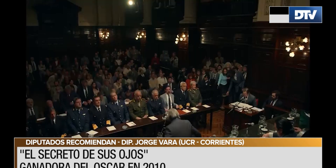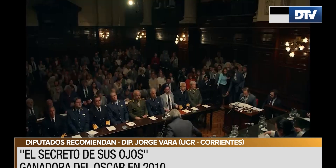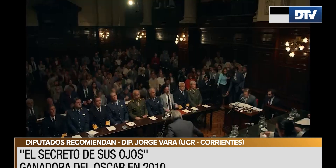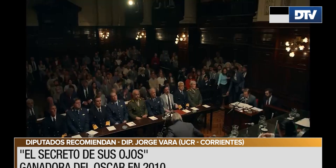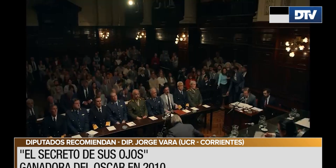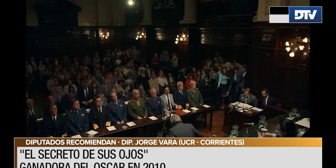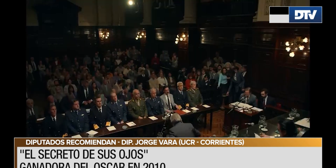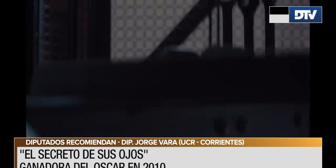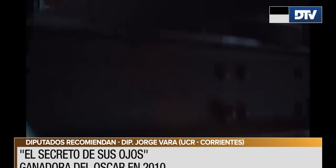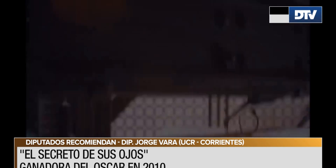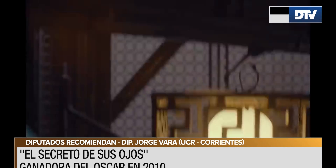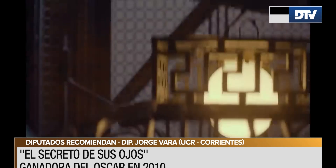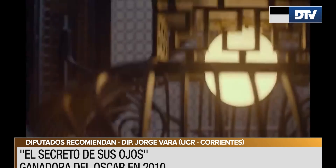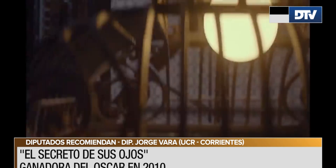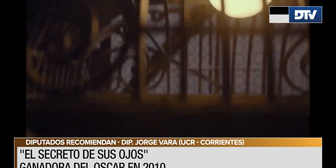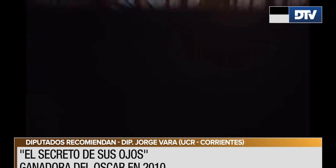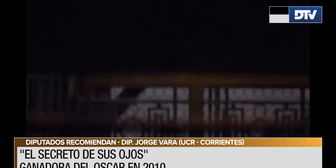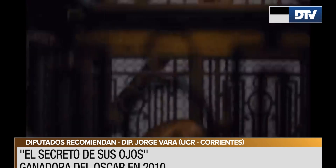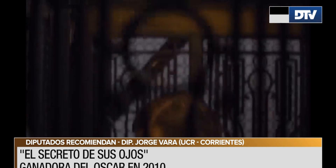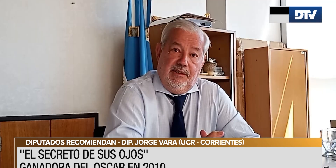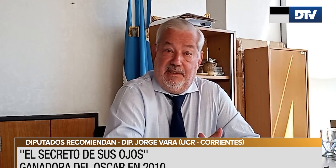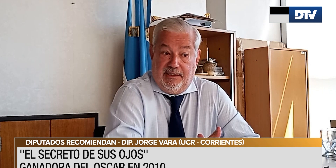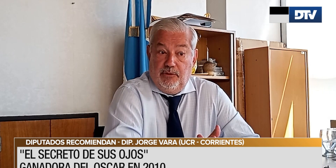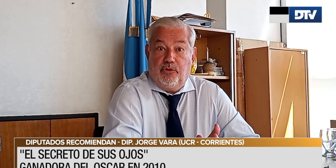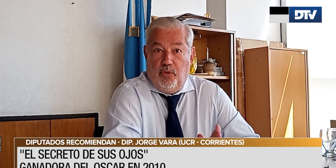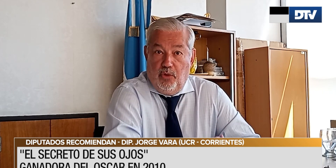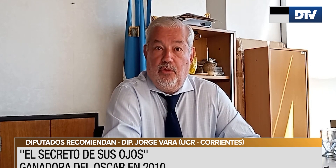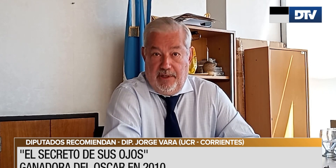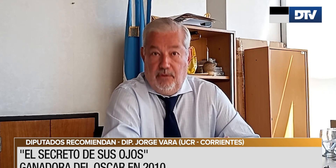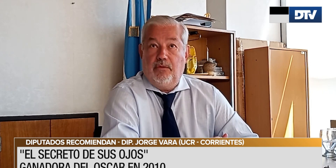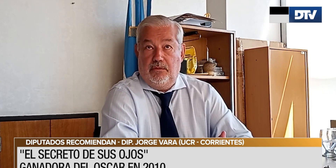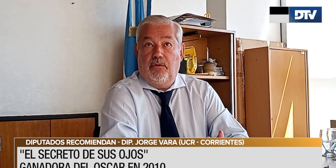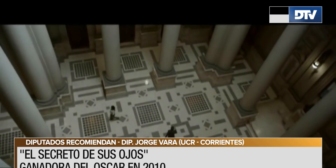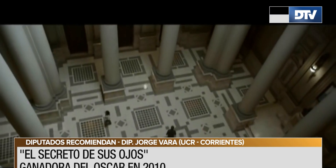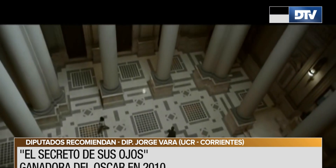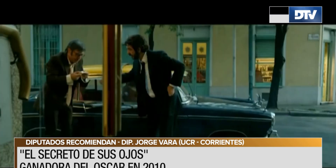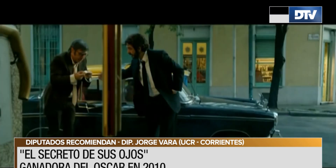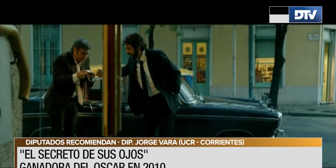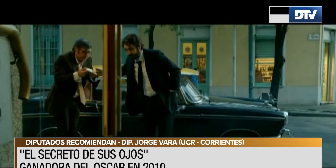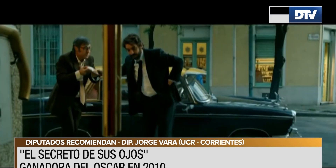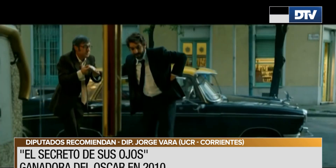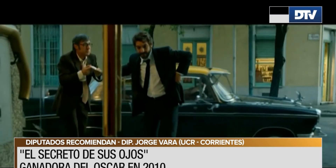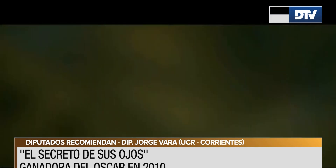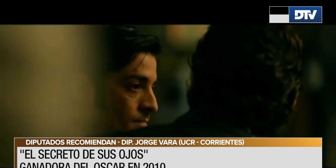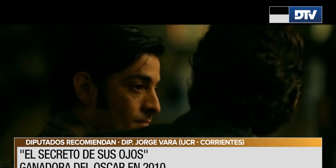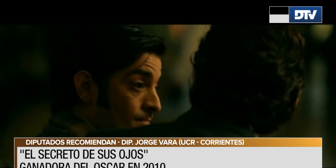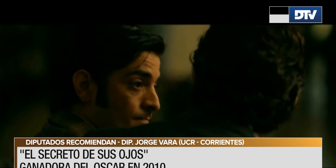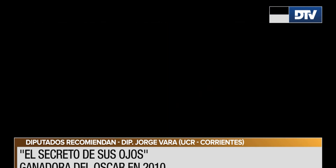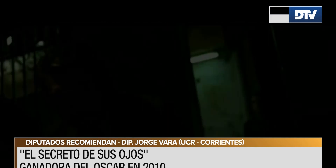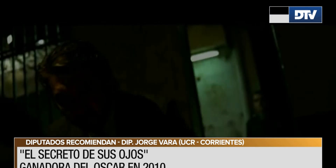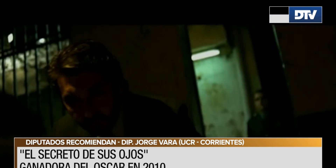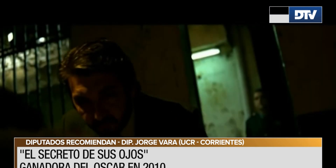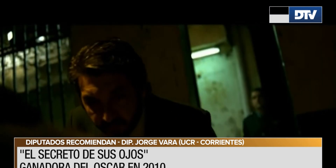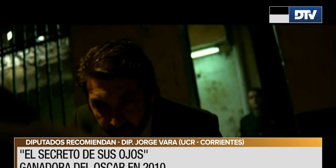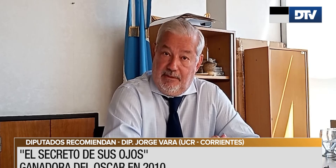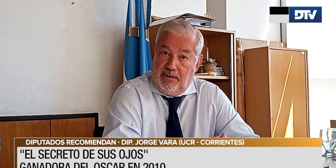pero me parece que es una buena película, pero no está a la altura del Secreto de sus ojos, que ganó un Oscar y con algunos actores comunes. Me